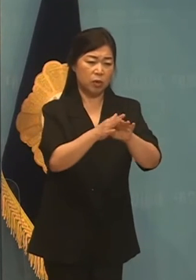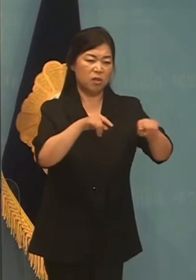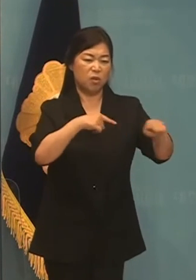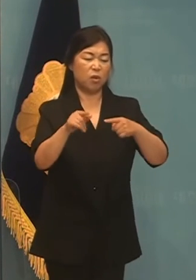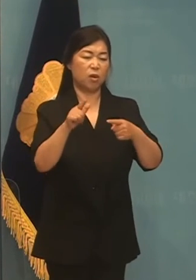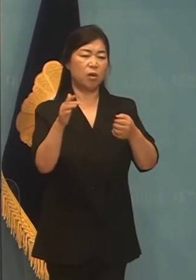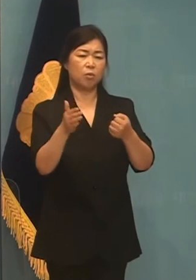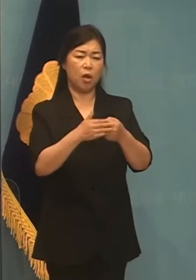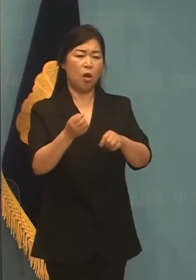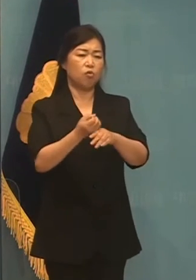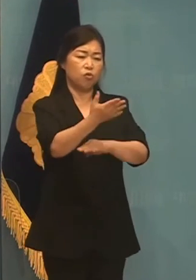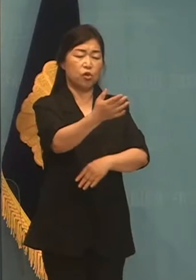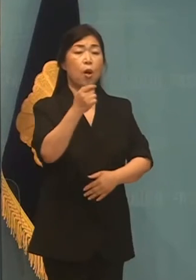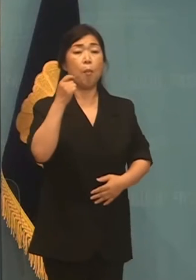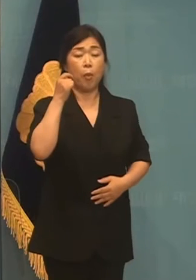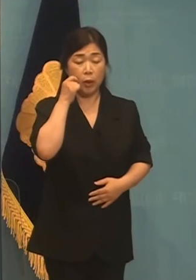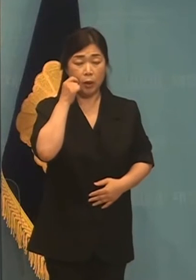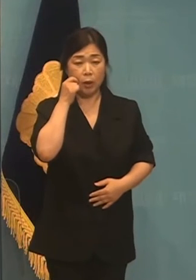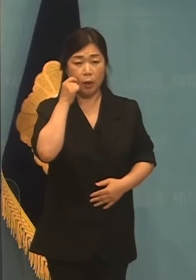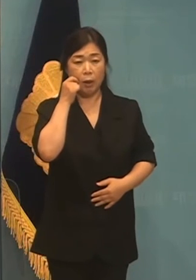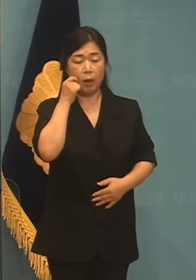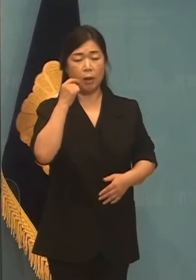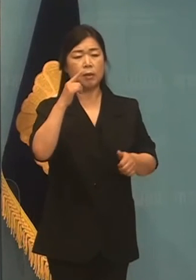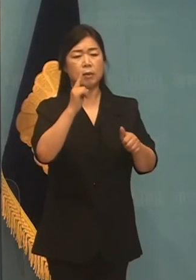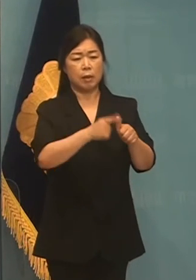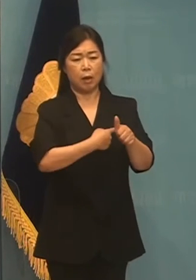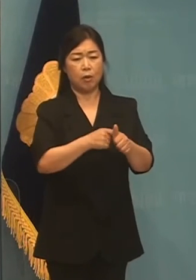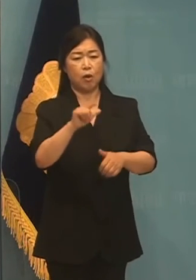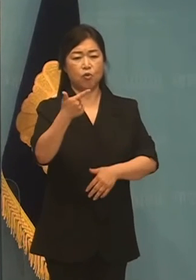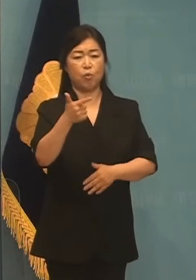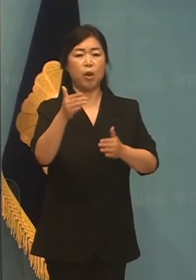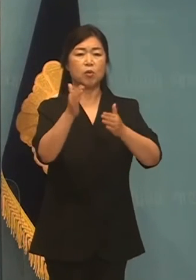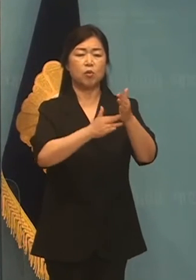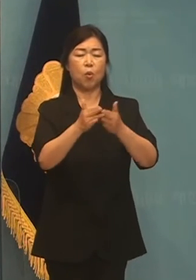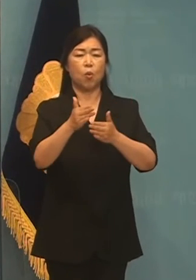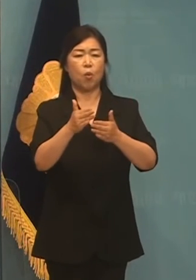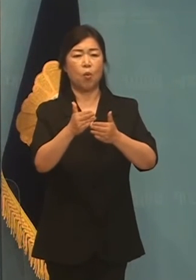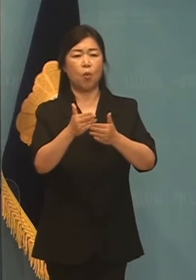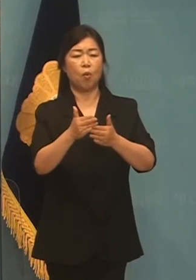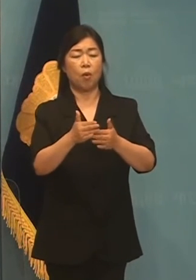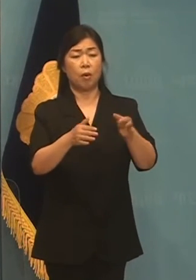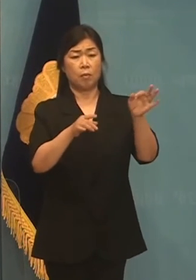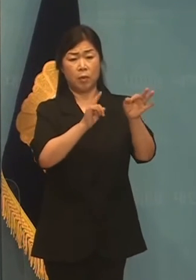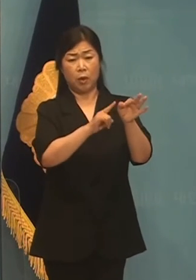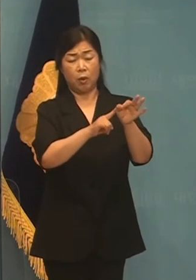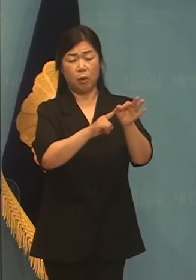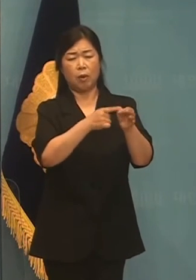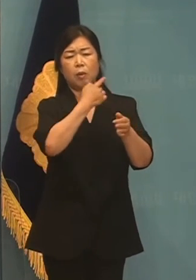수출하지 못하게 있게 되는 600조 원의 기회 비용